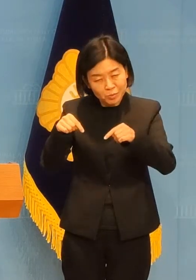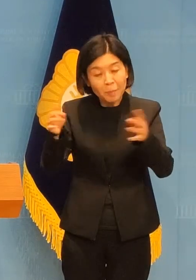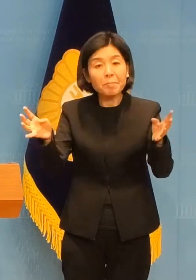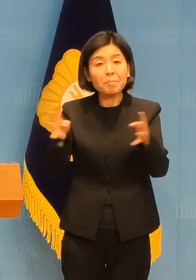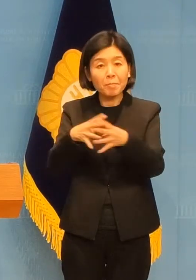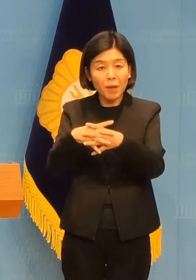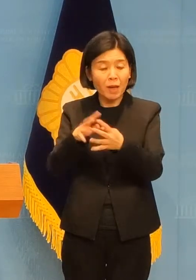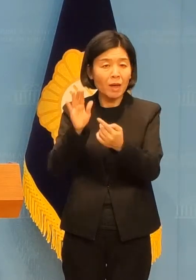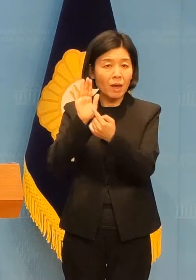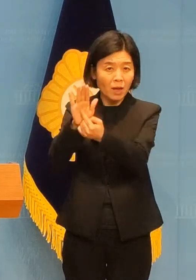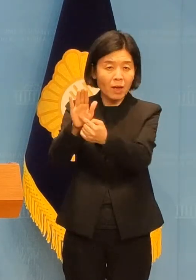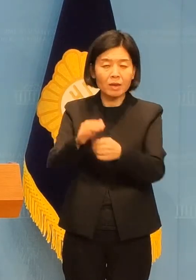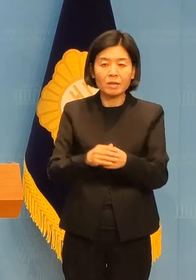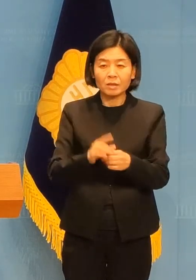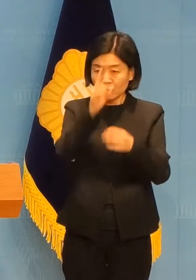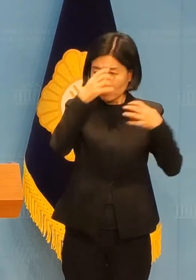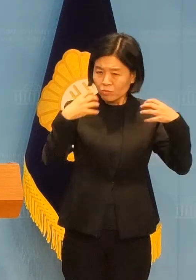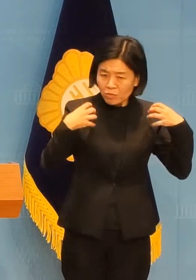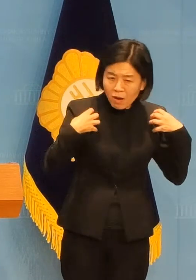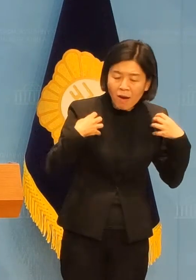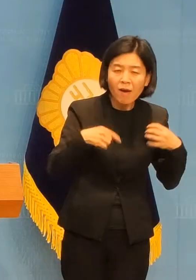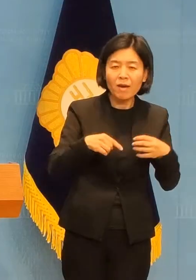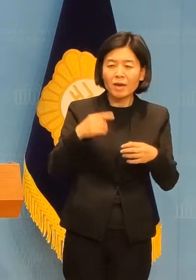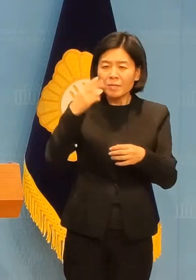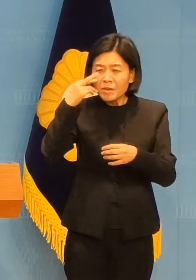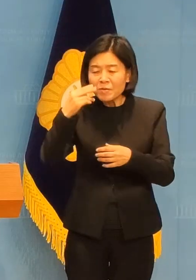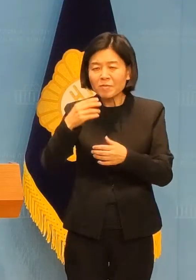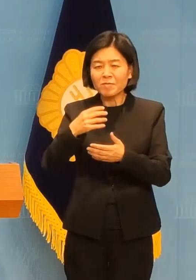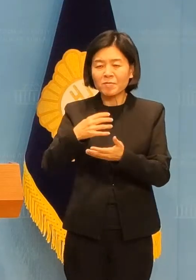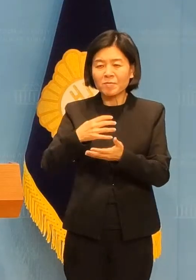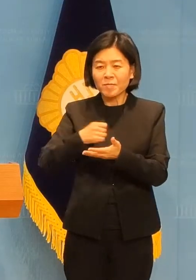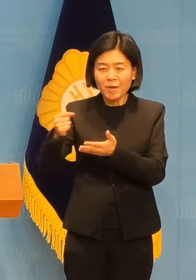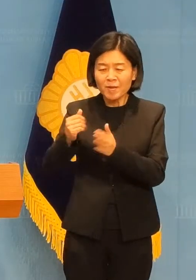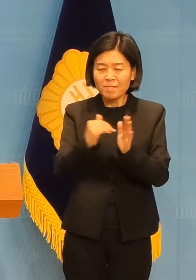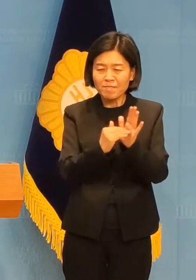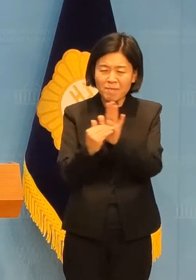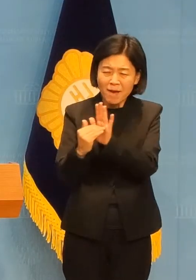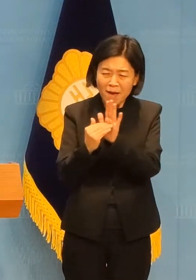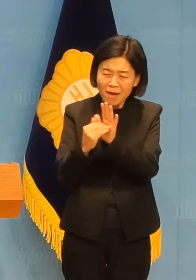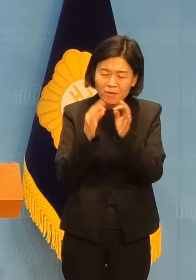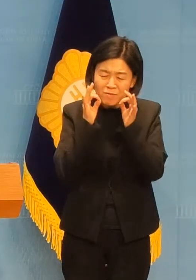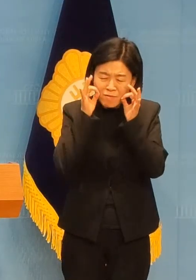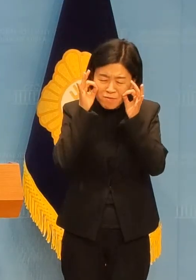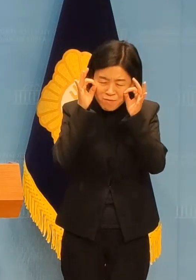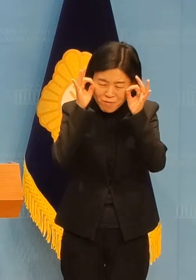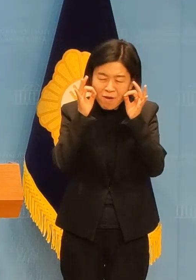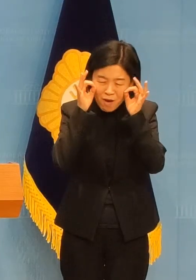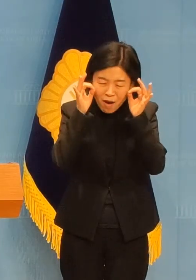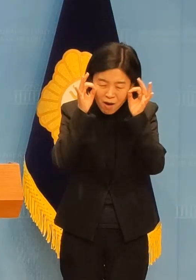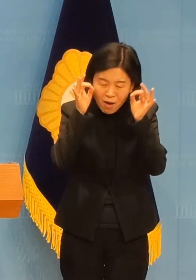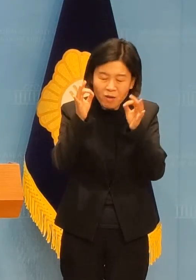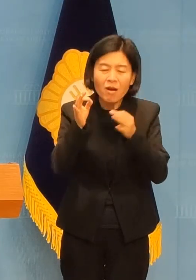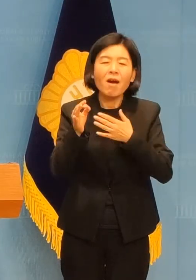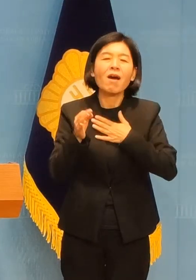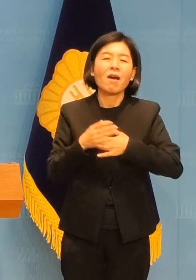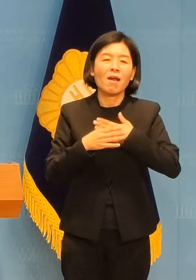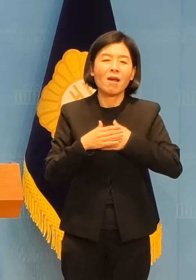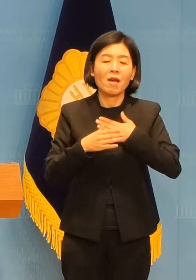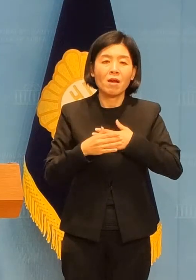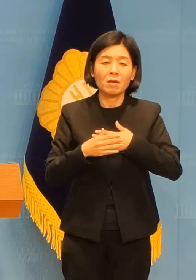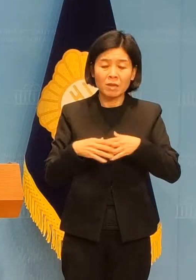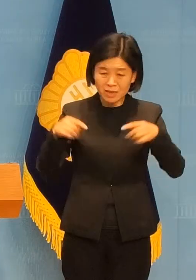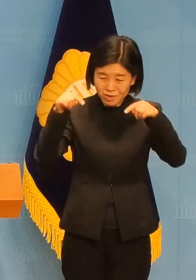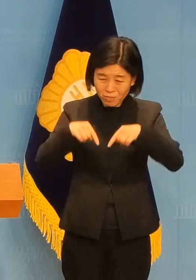정부가 미국의 일방적 요구 앞에 덜 뺏기기 위해 버티며 노력해왔다는 점은 인정합니다. 그러나 협상